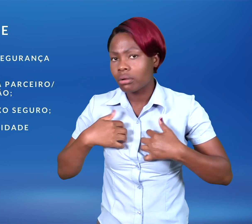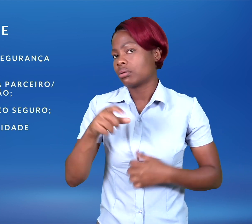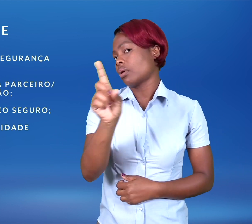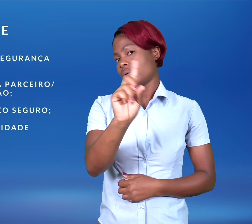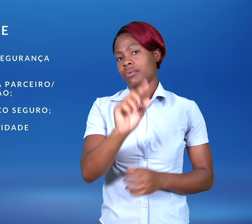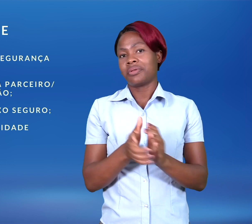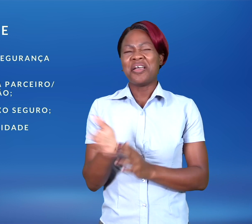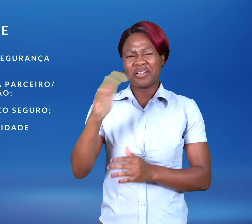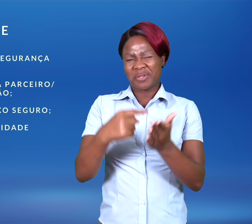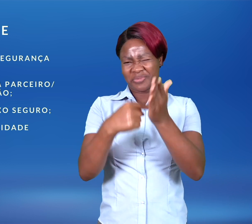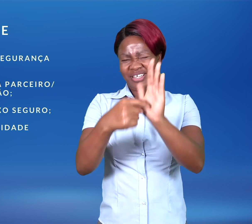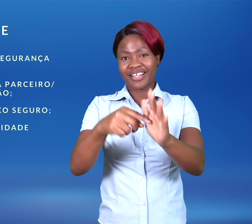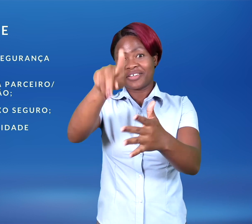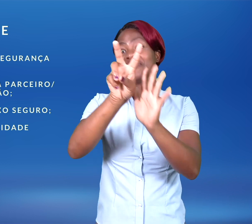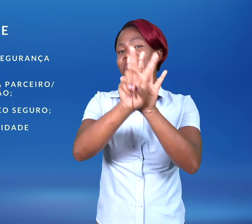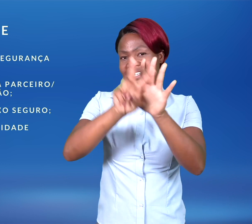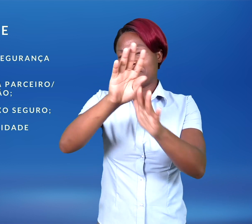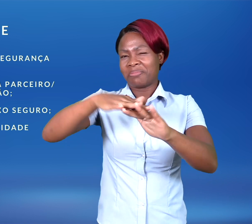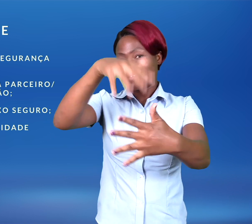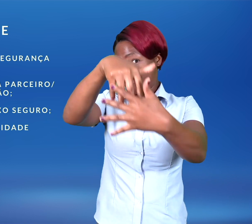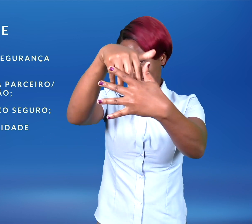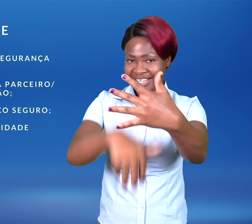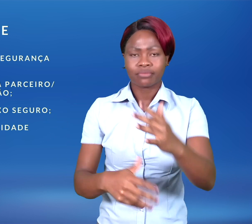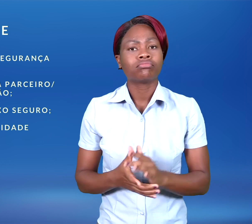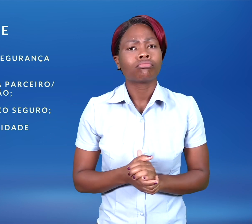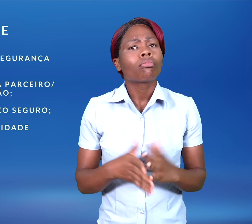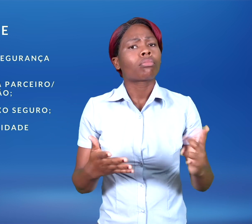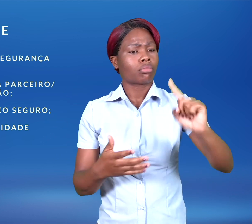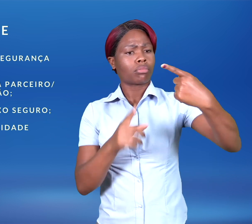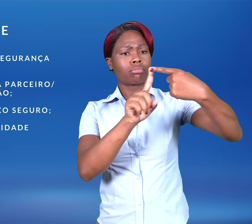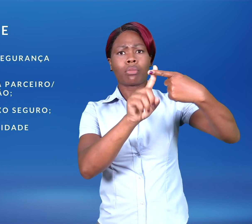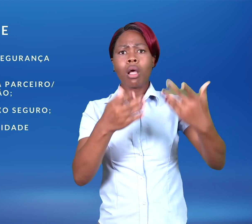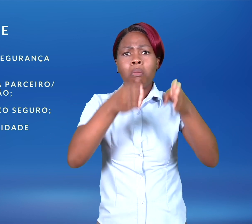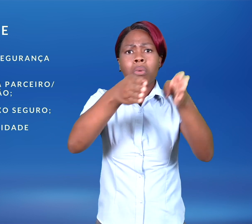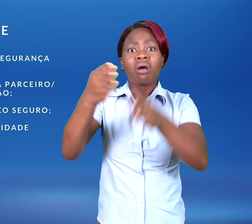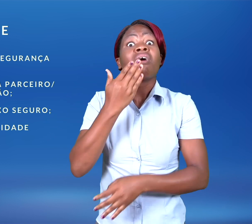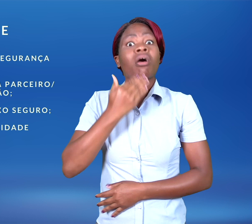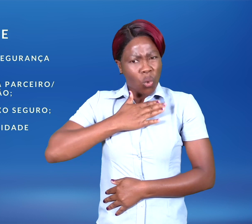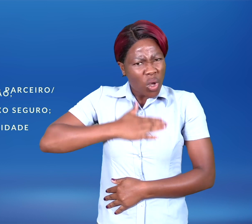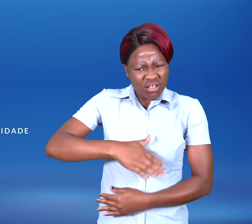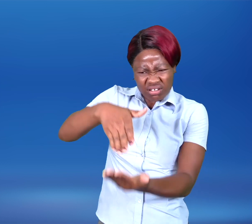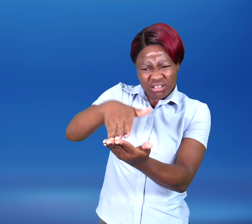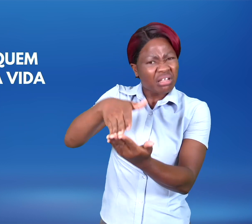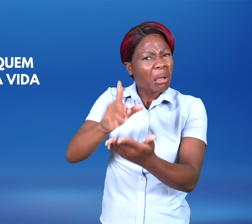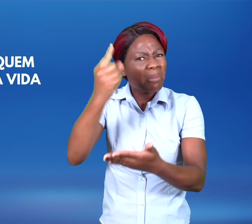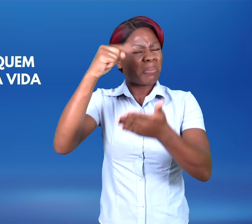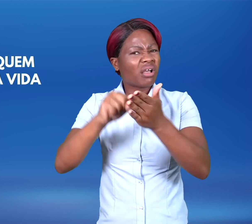corpo de cada um. Não se preocupe, porque até ao fim do vídeo você ficará a saber o seguinte: quando